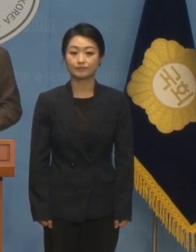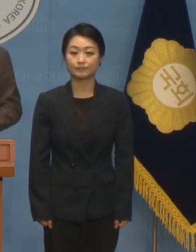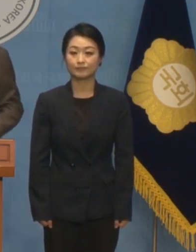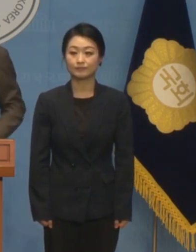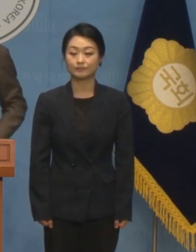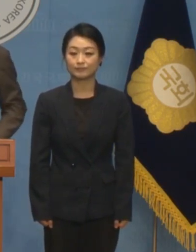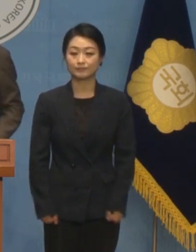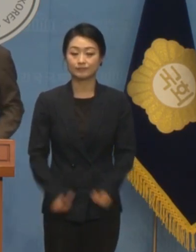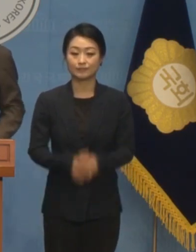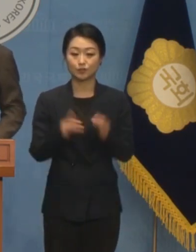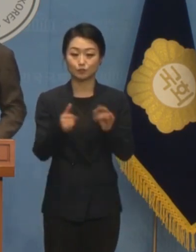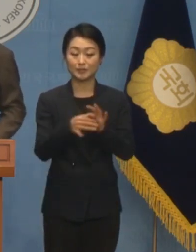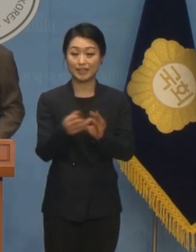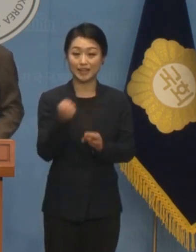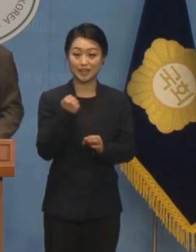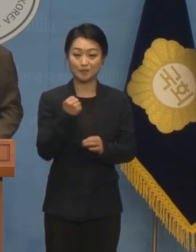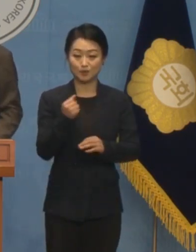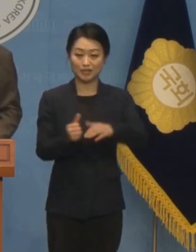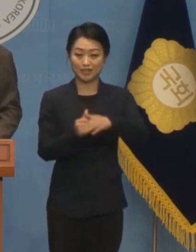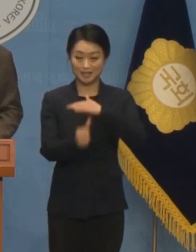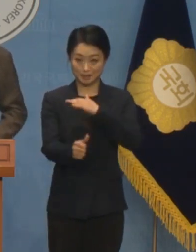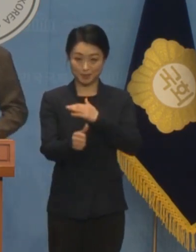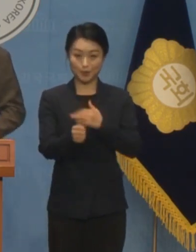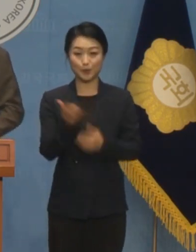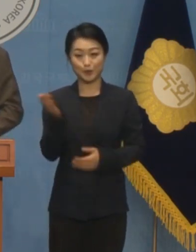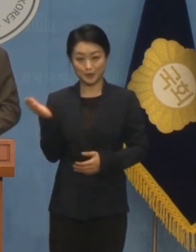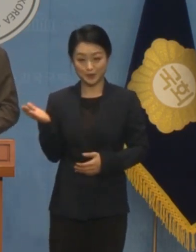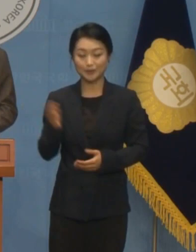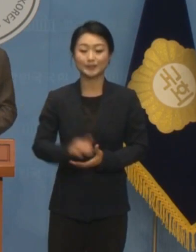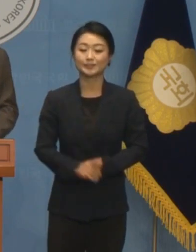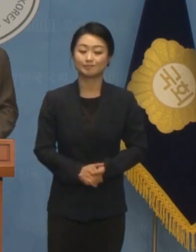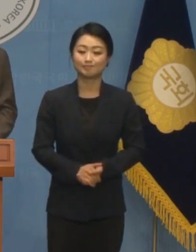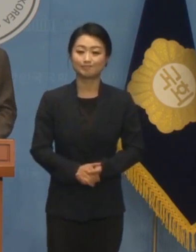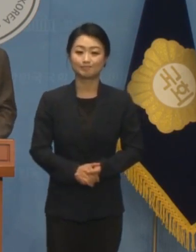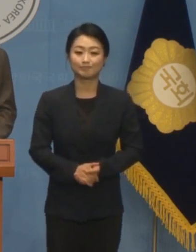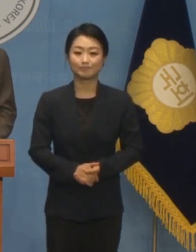예, 신동우 국민의힘 원내 수석 대변인 논평 하나 하겠습니다.